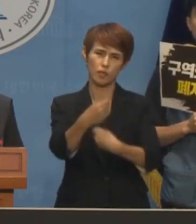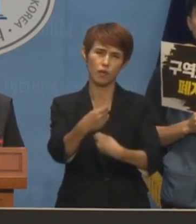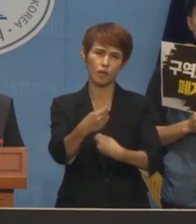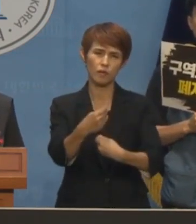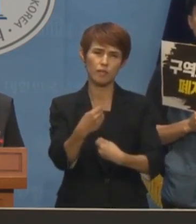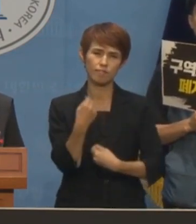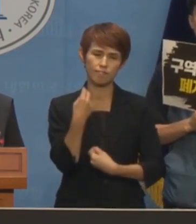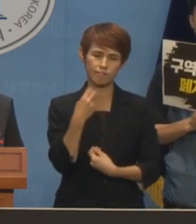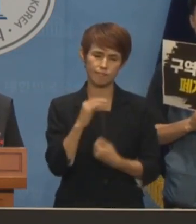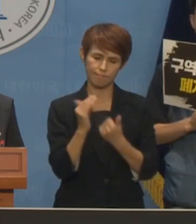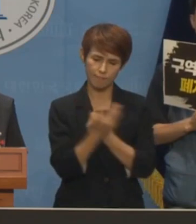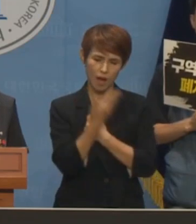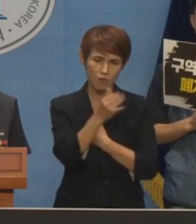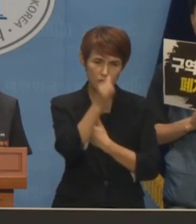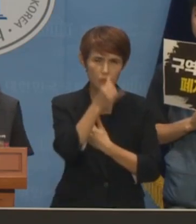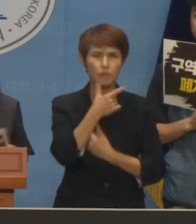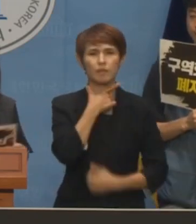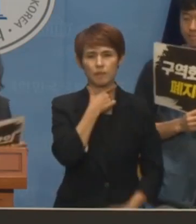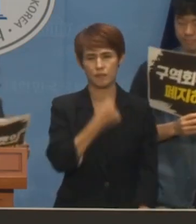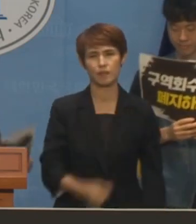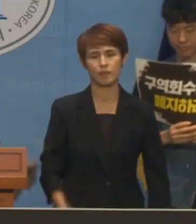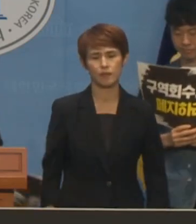지켜지기를 바랍니다